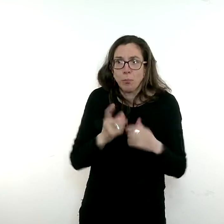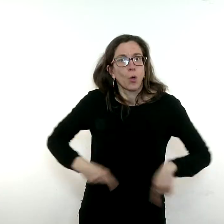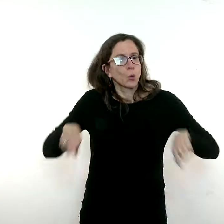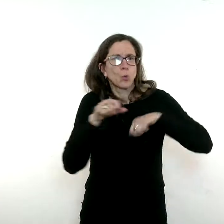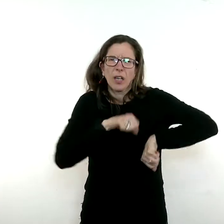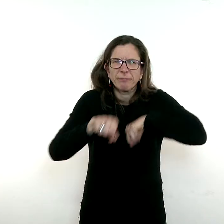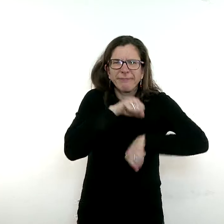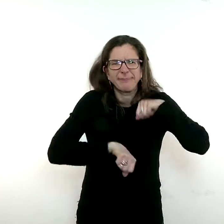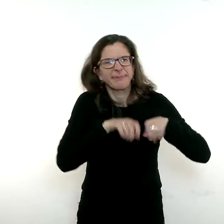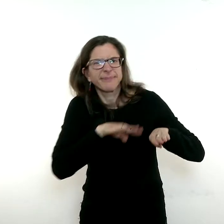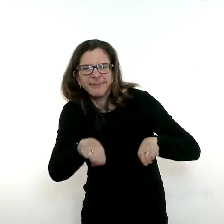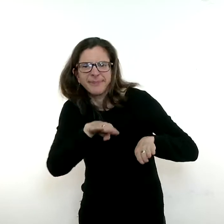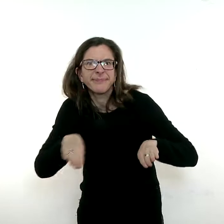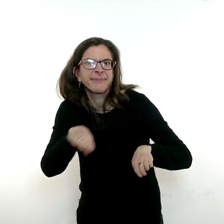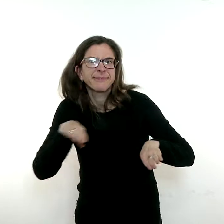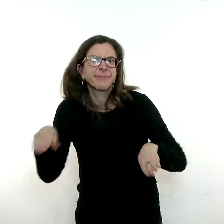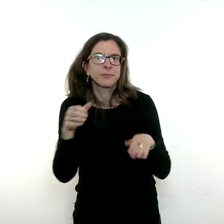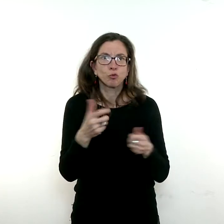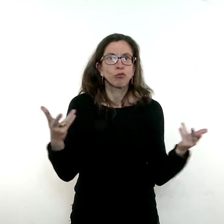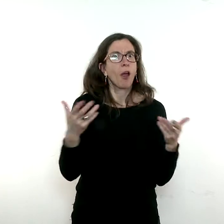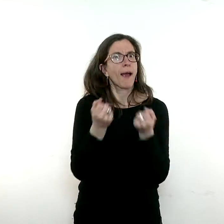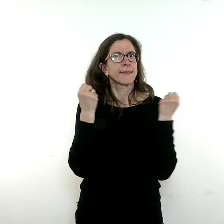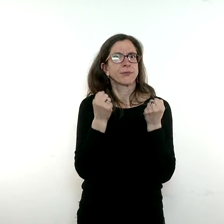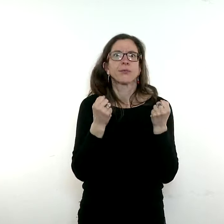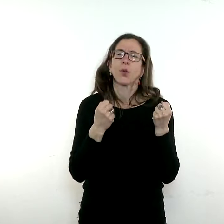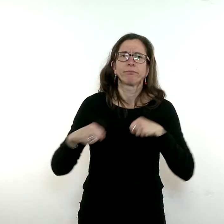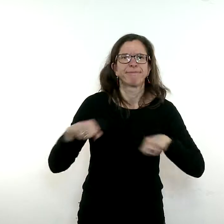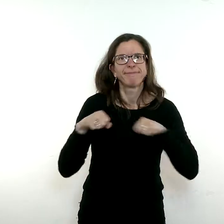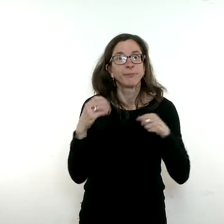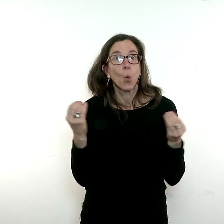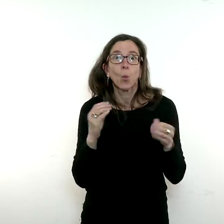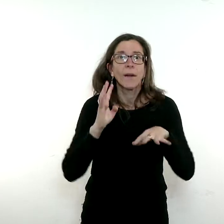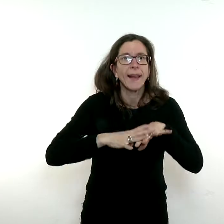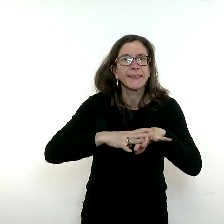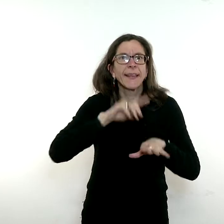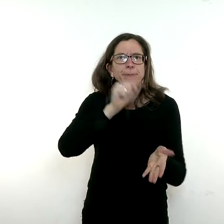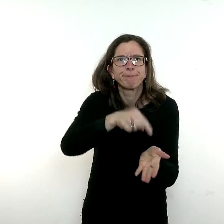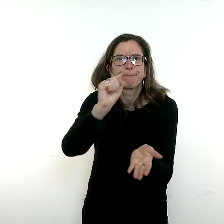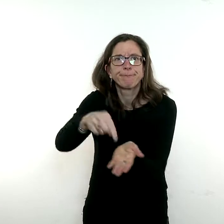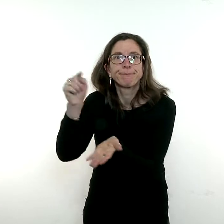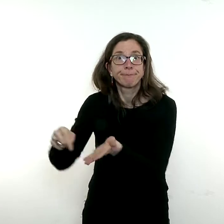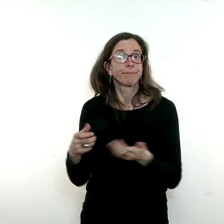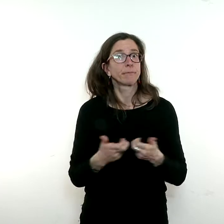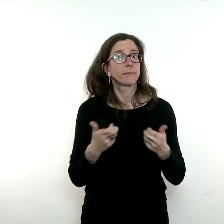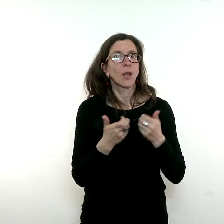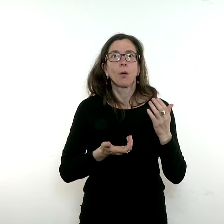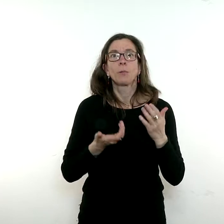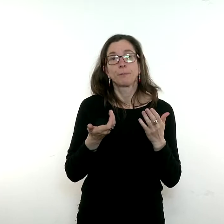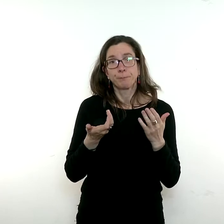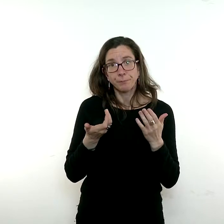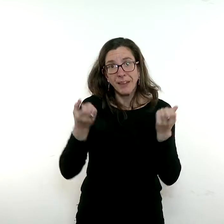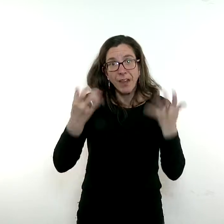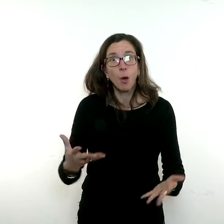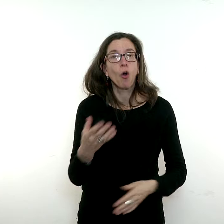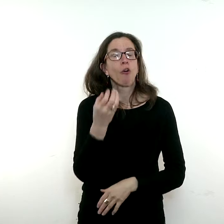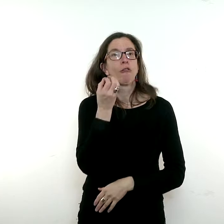actions dans les quartiers, avec des actions pour Octobre Rose, où on a étalé former les associations pour qu'à